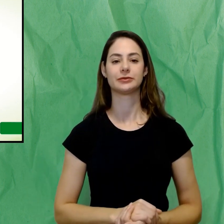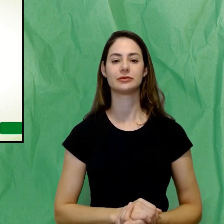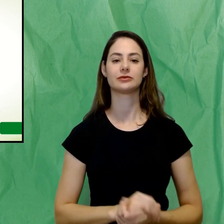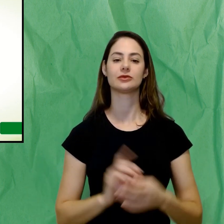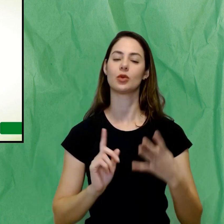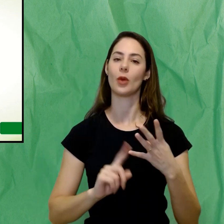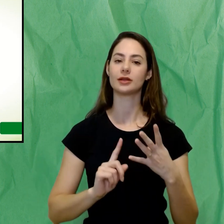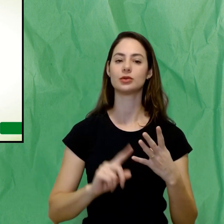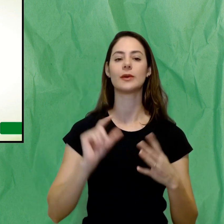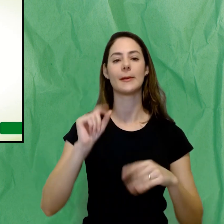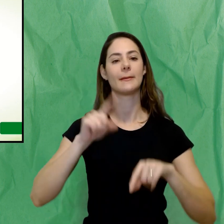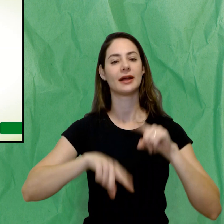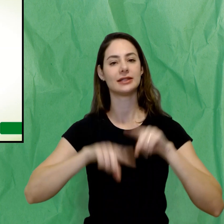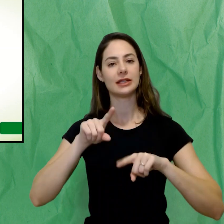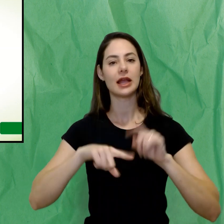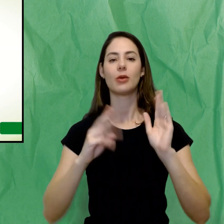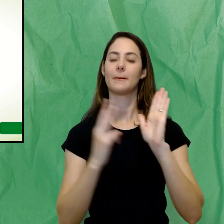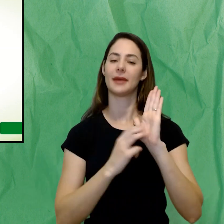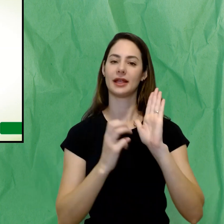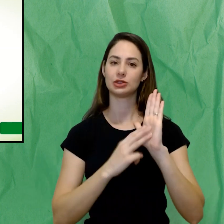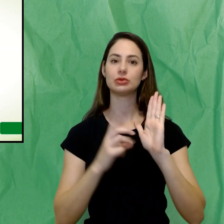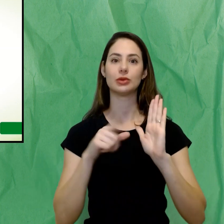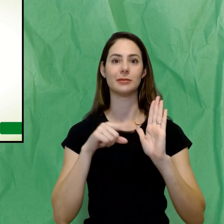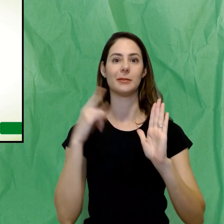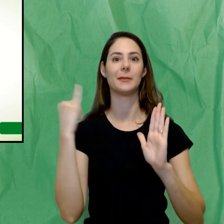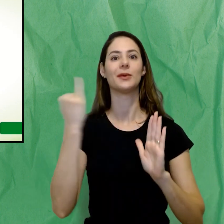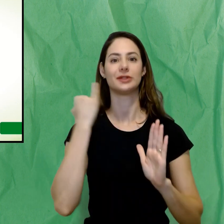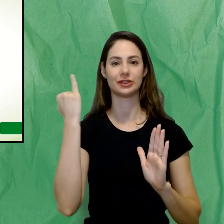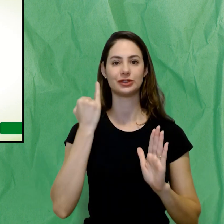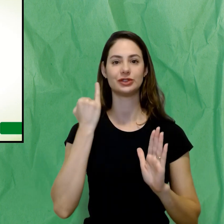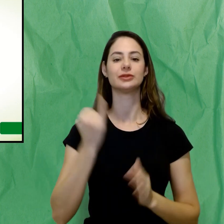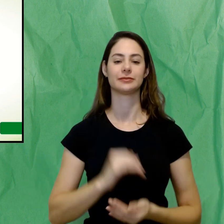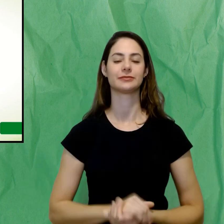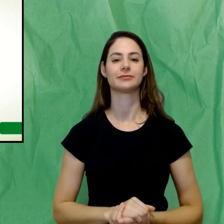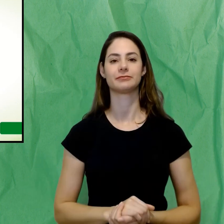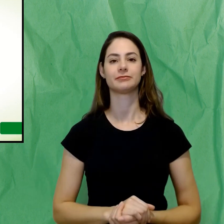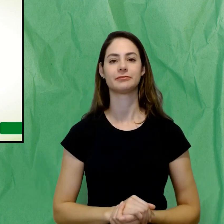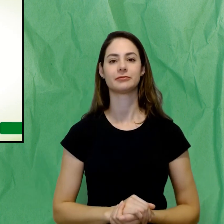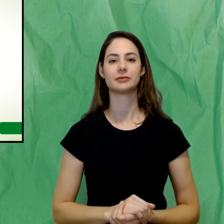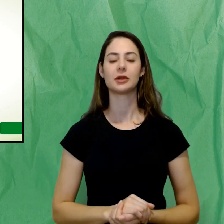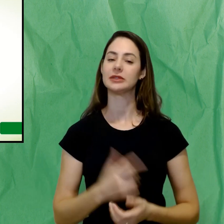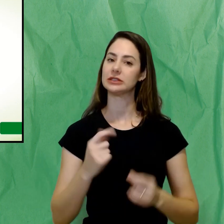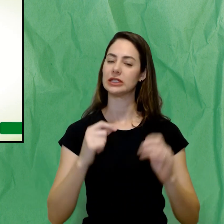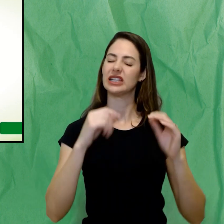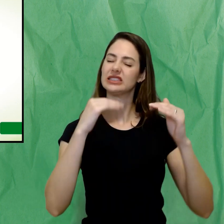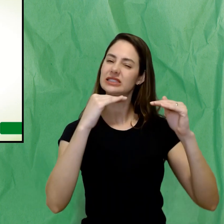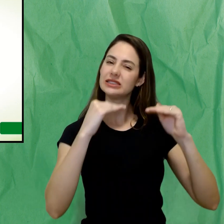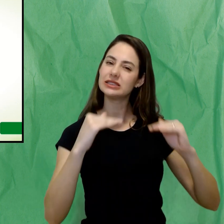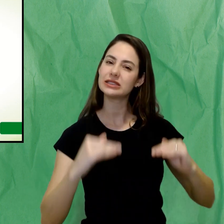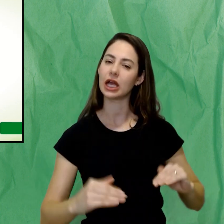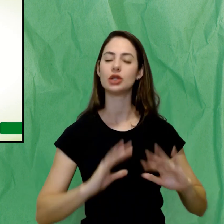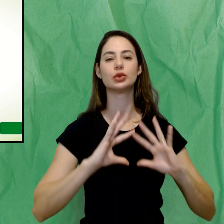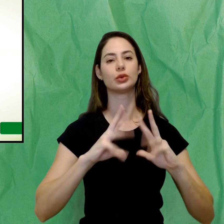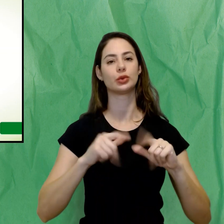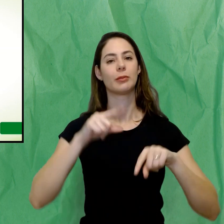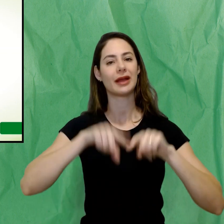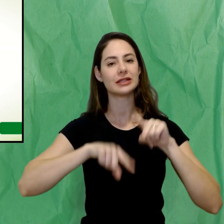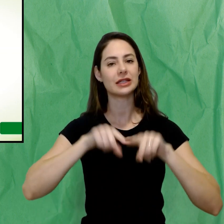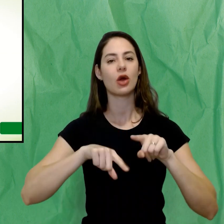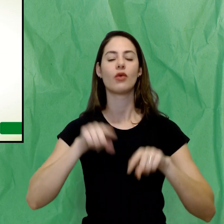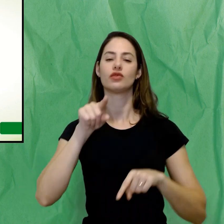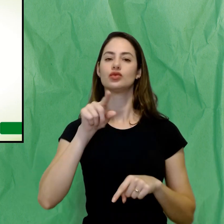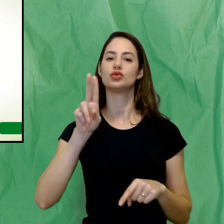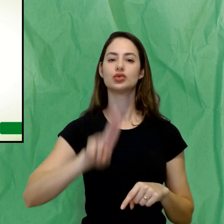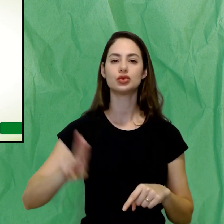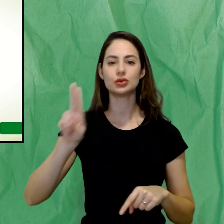O quarto item são os materiais e métodos, essa parte é bastante importante, né? Porque aí deve ser feita uma lista com todo o material